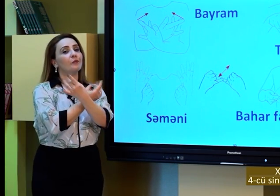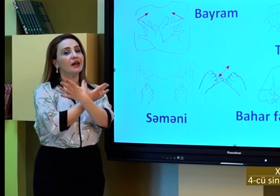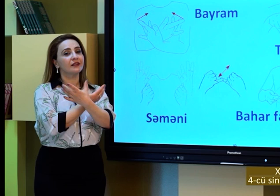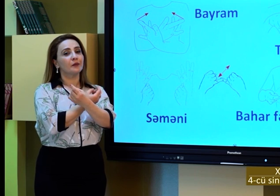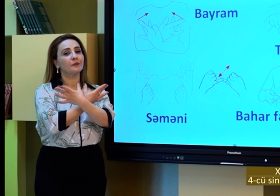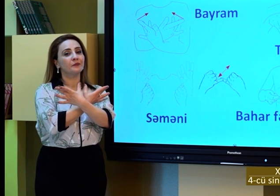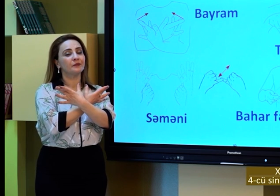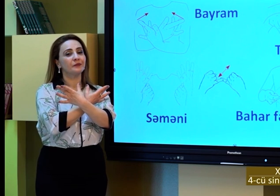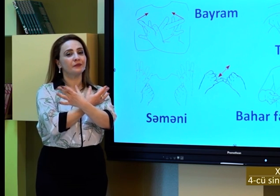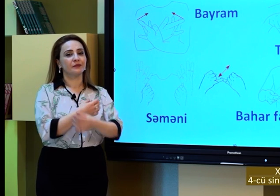Bayram,